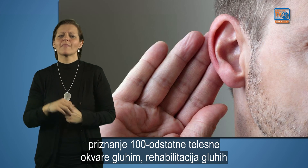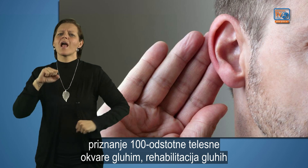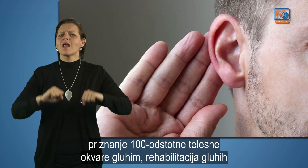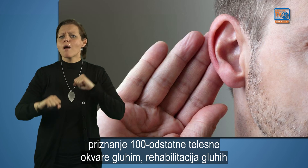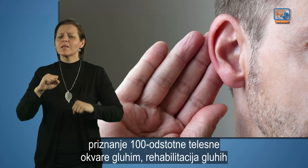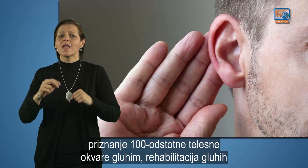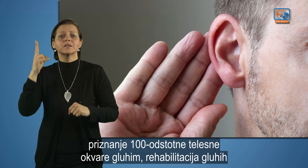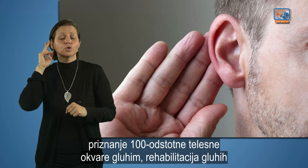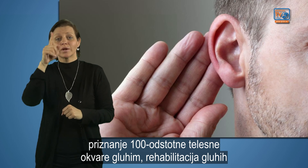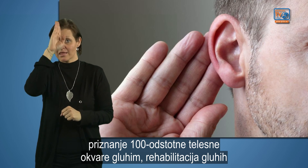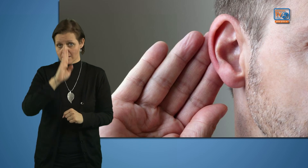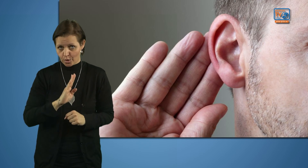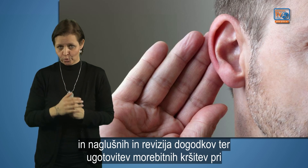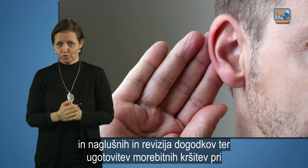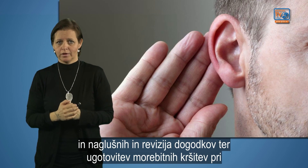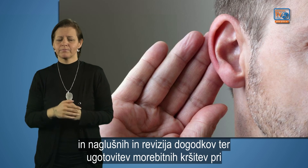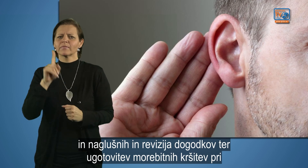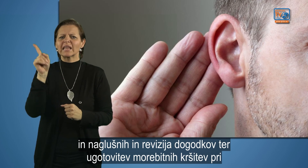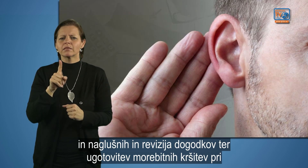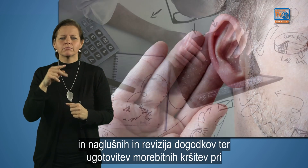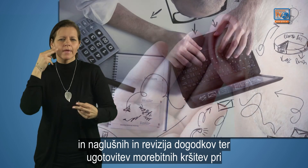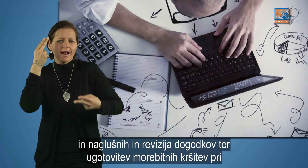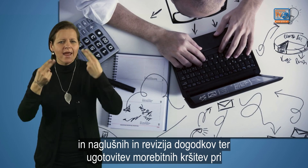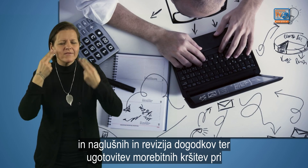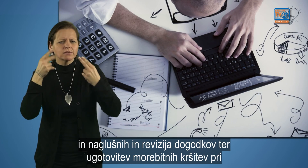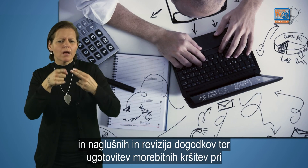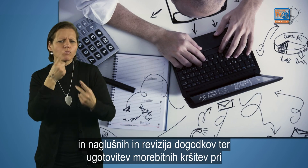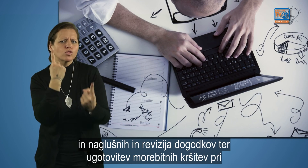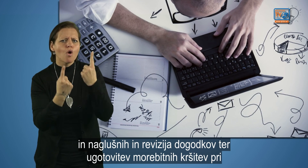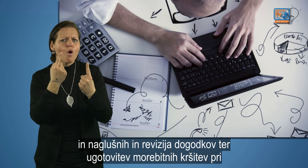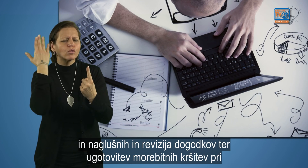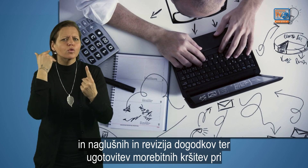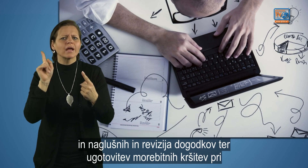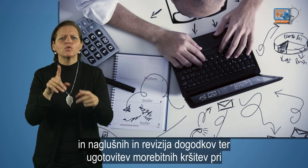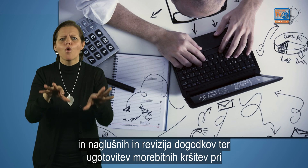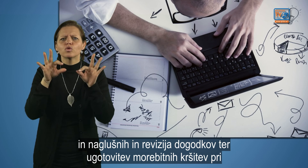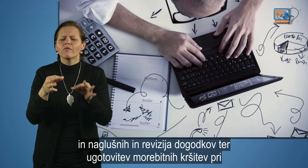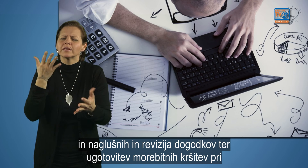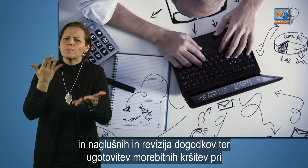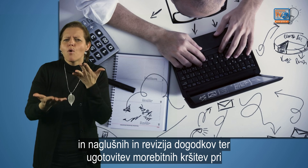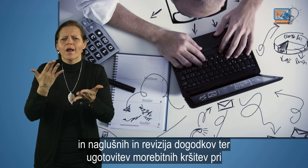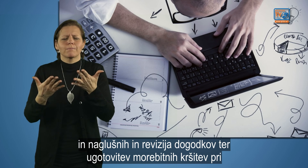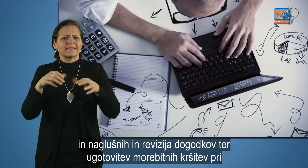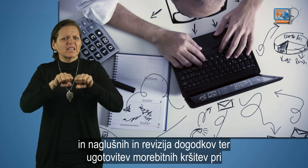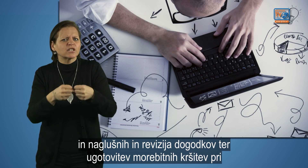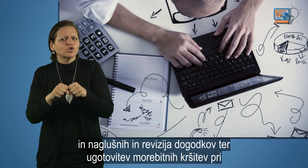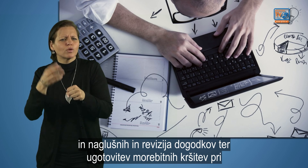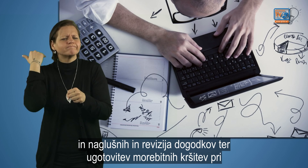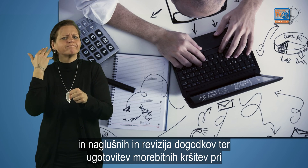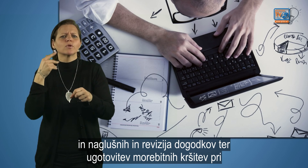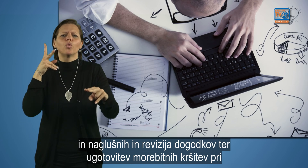rehabilitacija gluhih in naglušnih in revizija dogodkov ter ugotovitev morebitnih kršitev pri